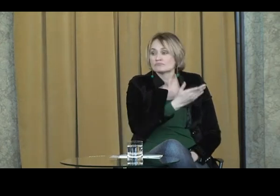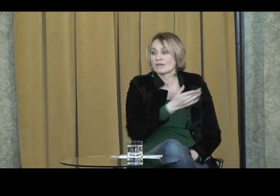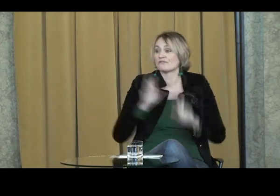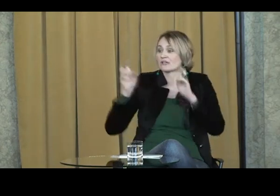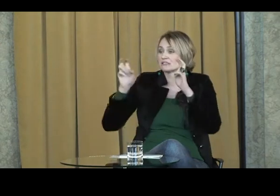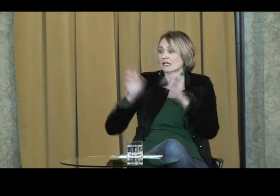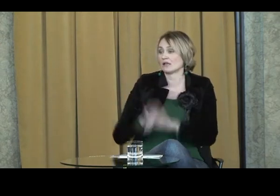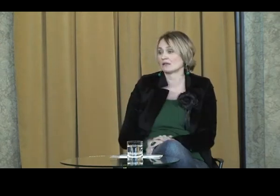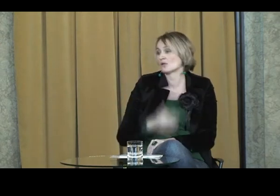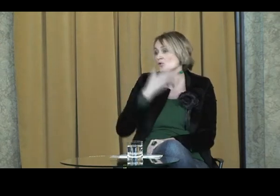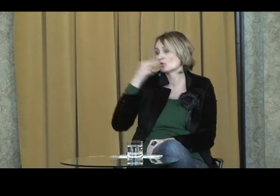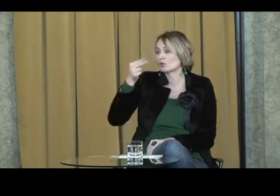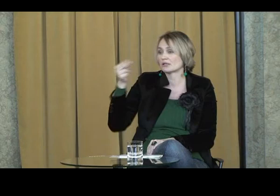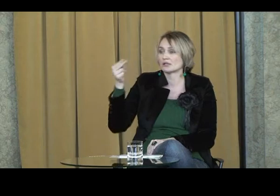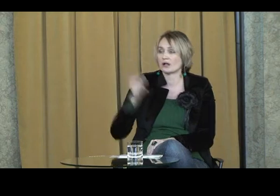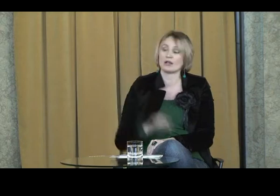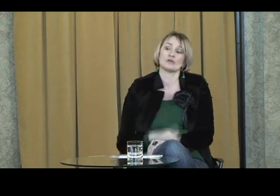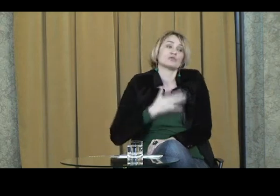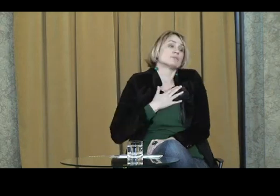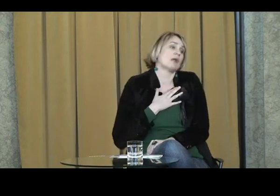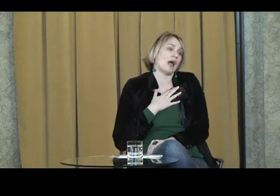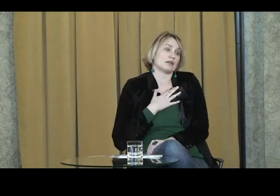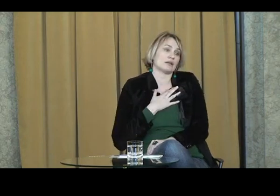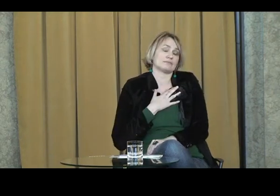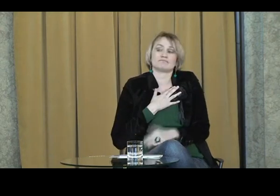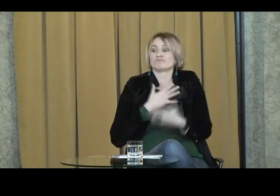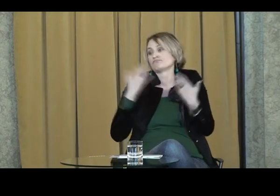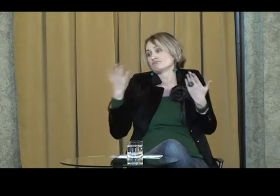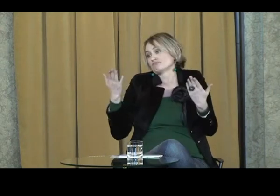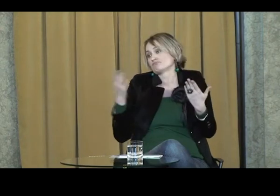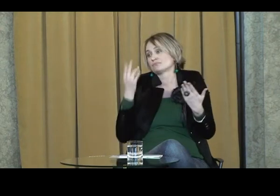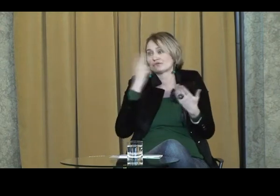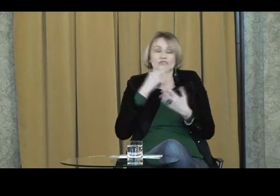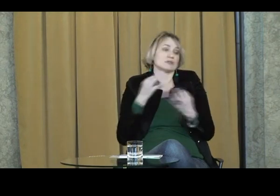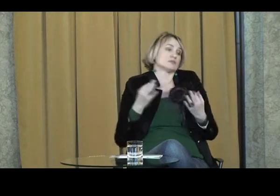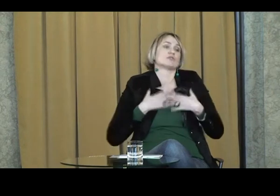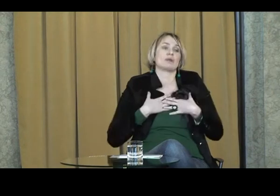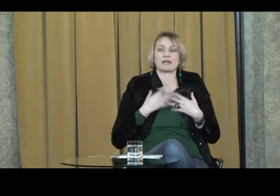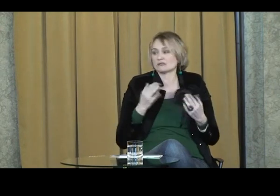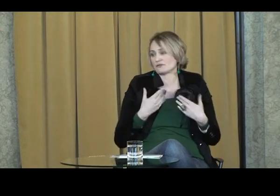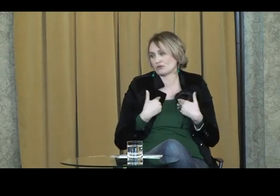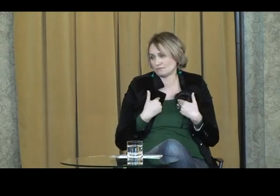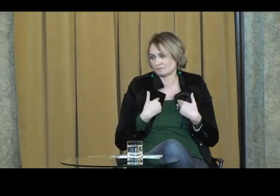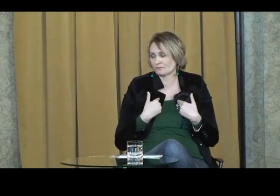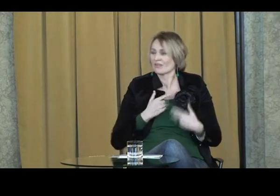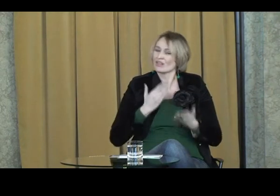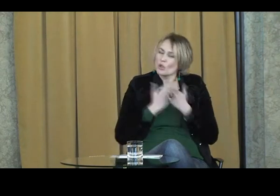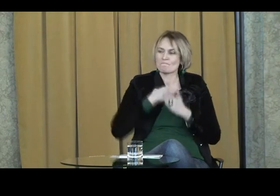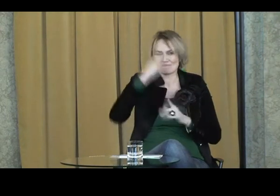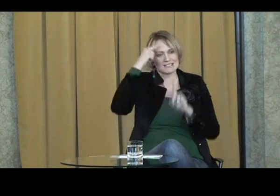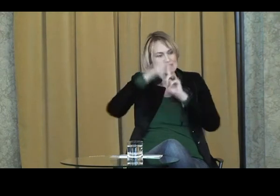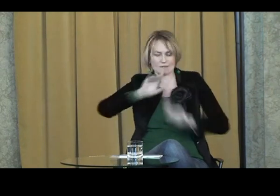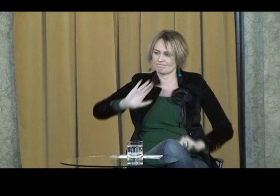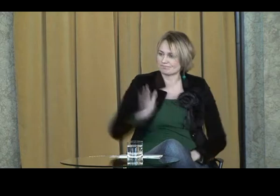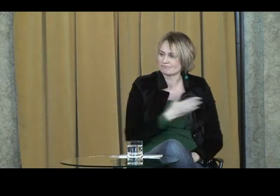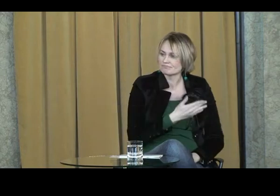Ein gehörloser Mensch im Fernsehen zum Beispiel, der nicht untertitelt wird, tut mir leid, Sie verstehen nichts, ich kann nichts machen.